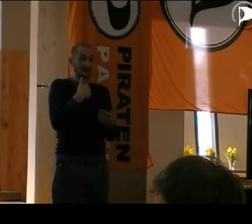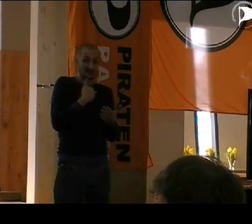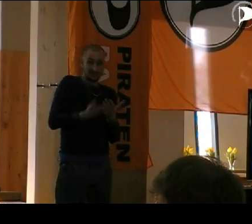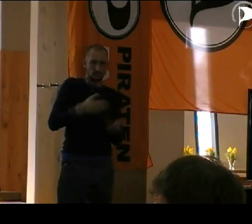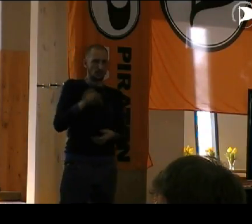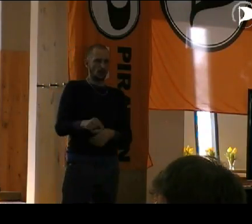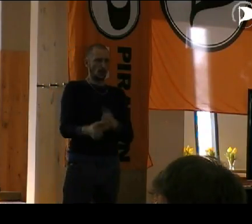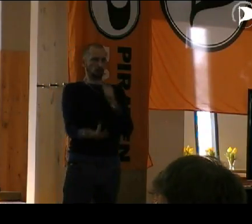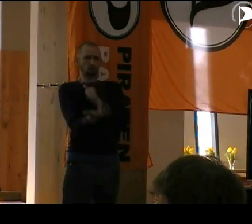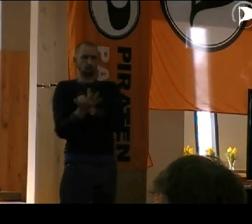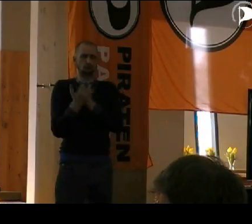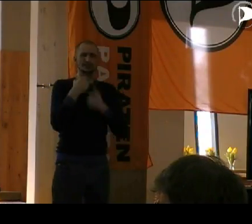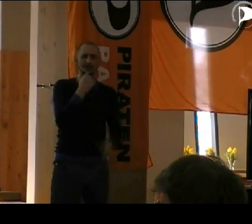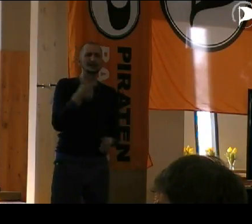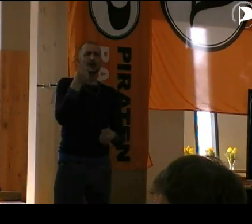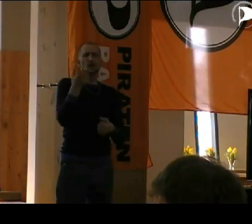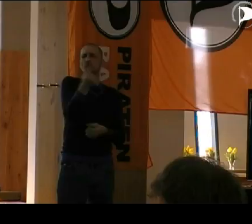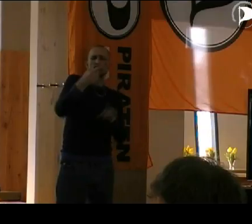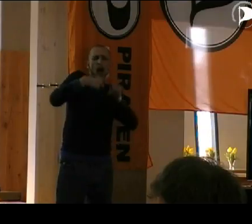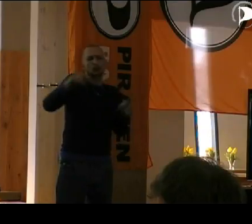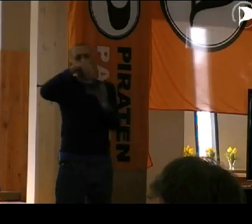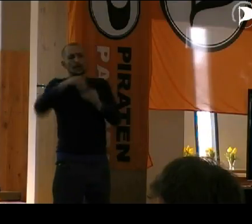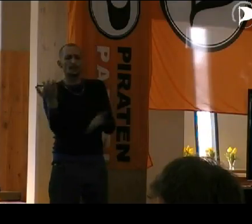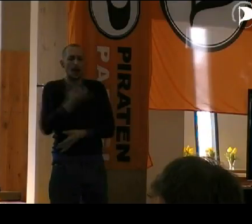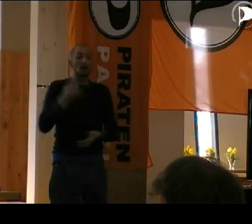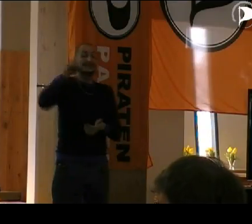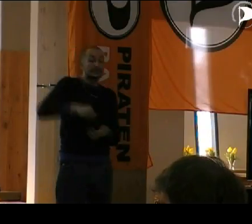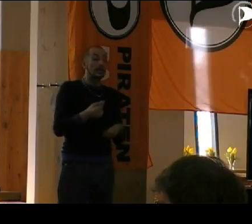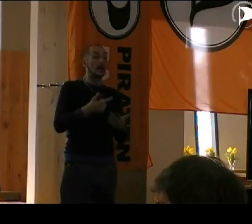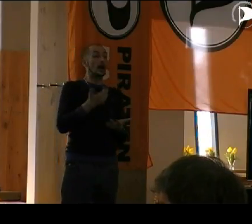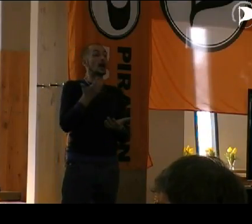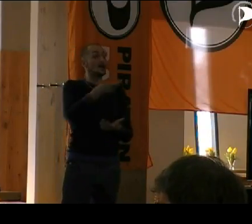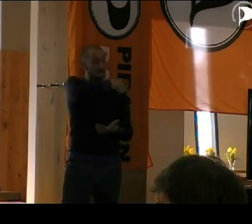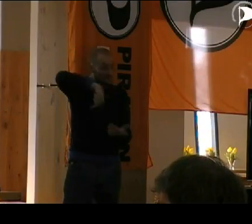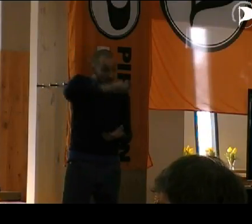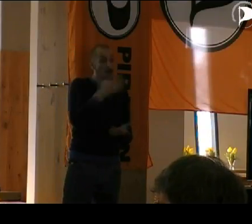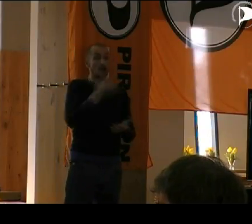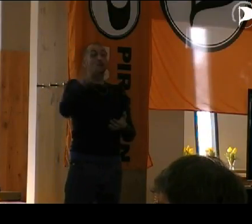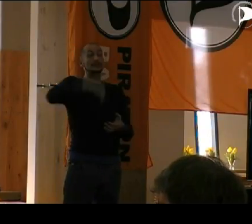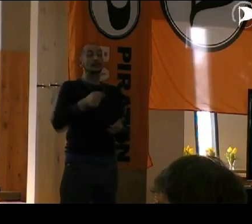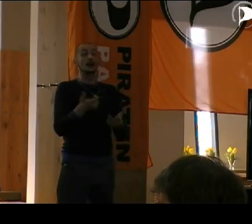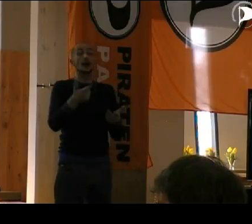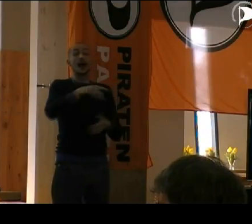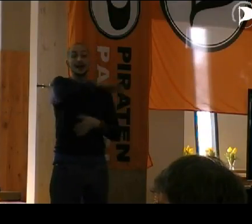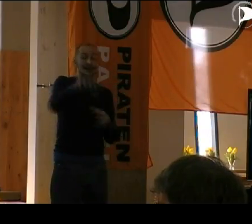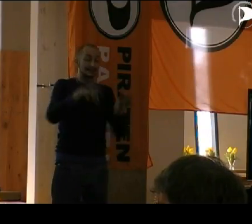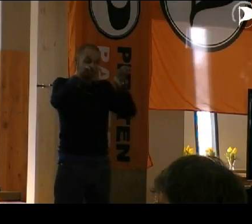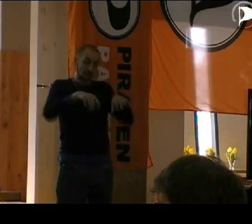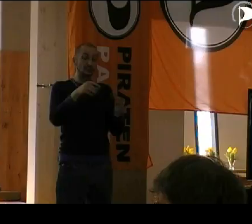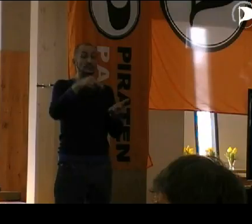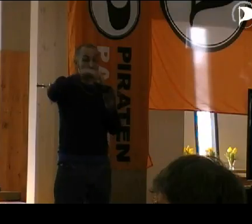up modell das der lohn für andere dinge ich bin damals geworden ist definitiv eine landesgesetzliche mit besonderen ab die sich dann auch die